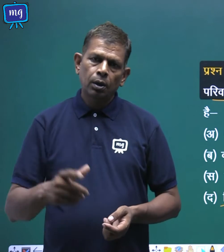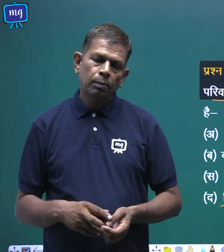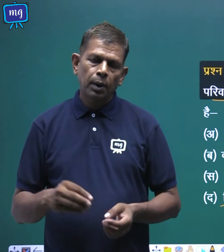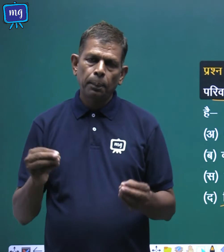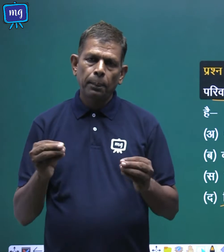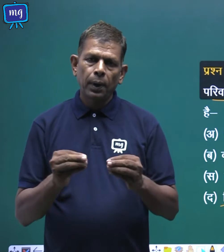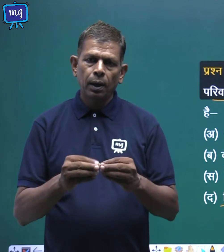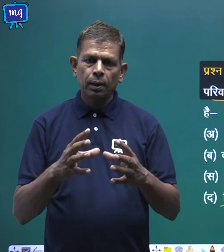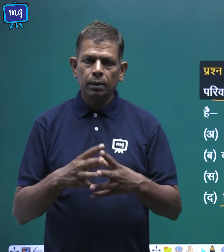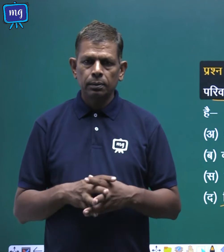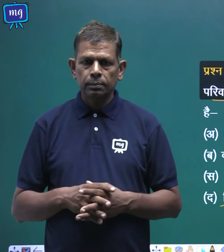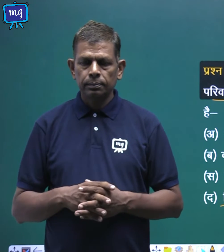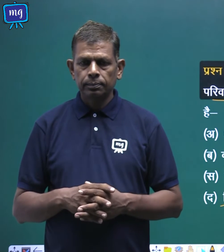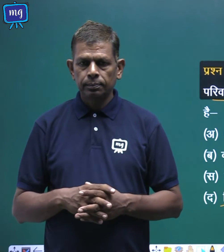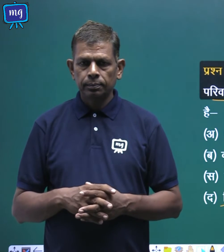ब।